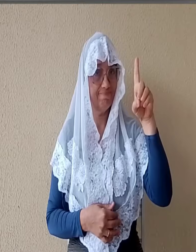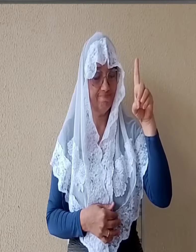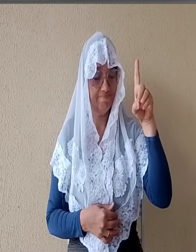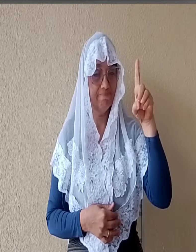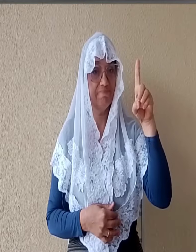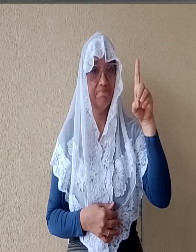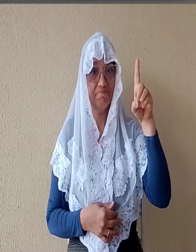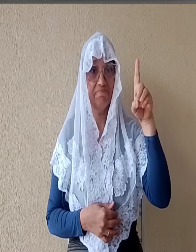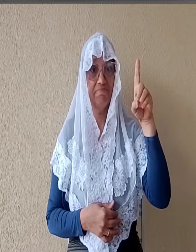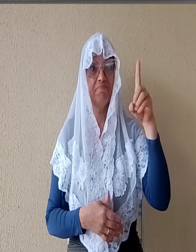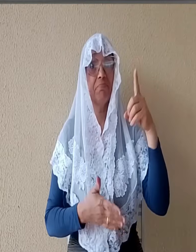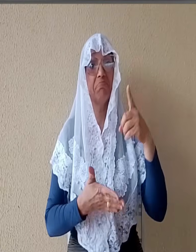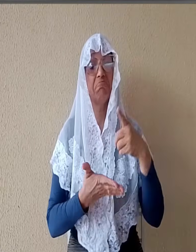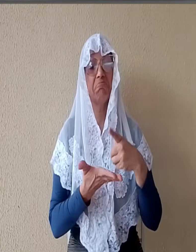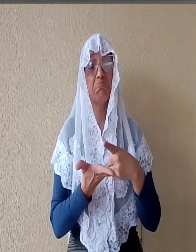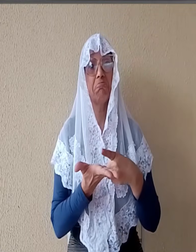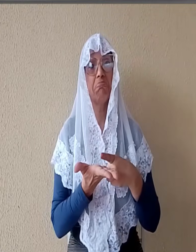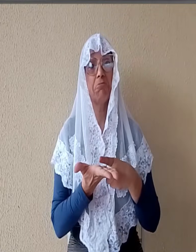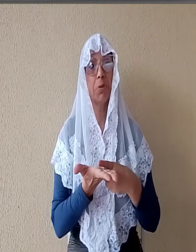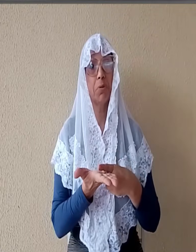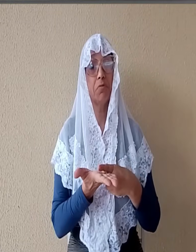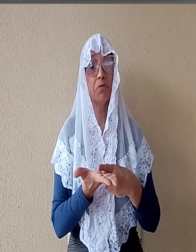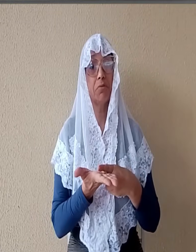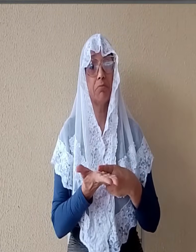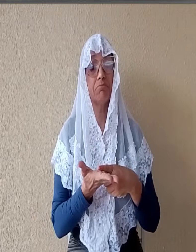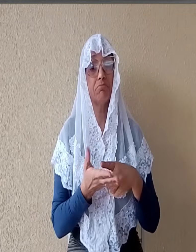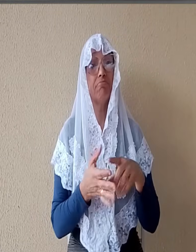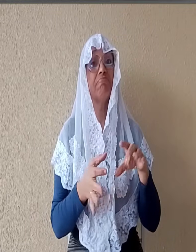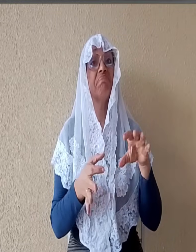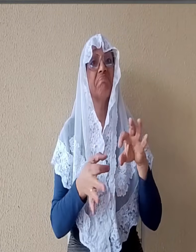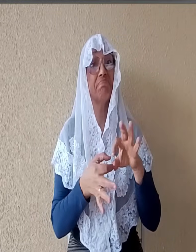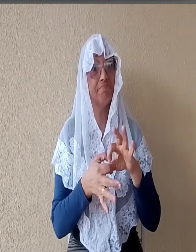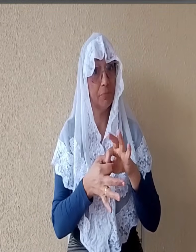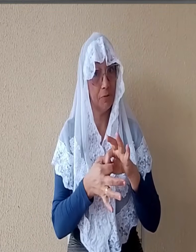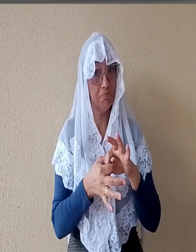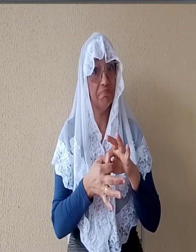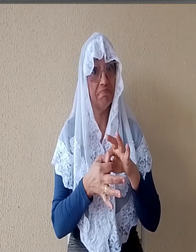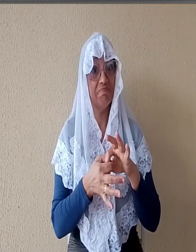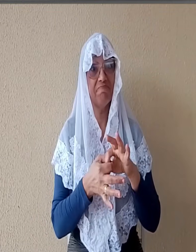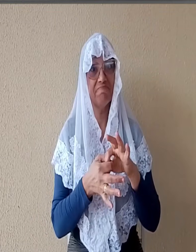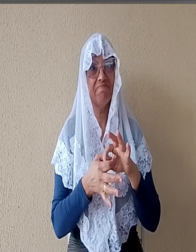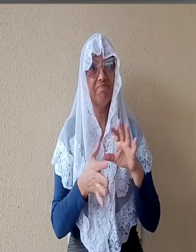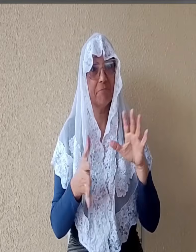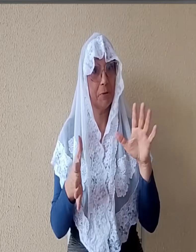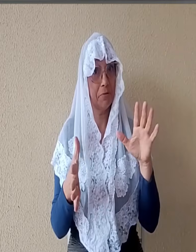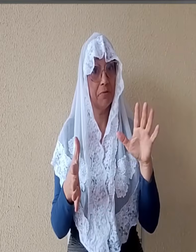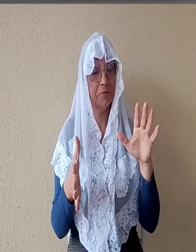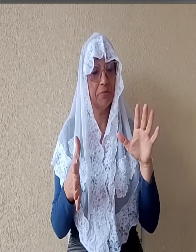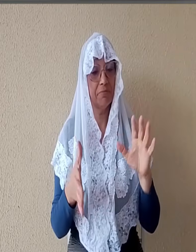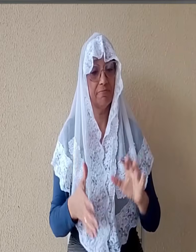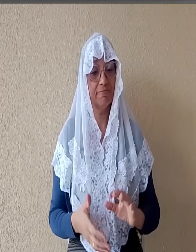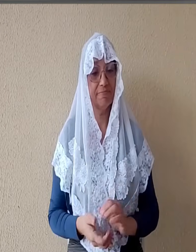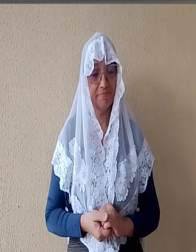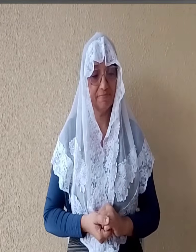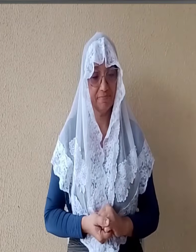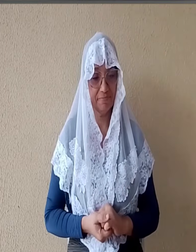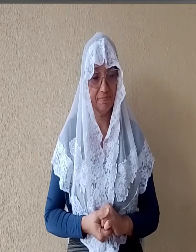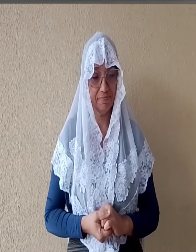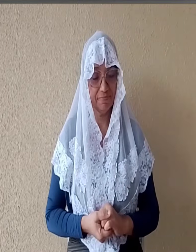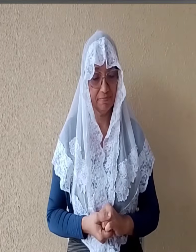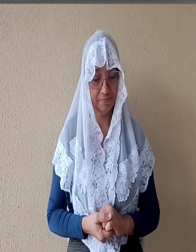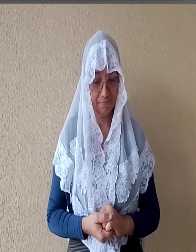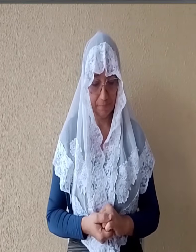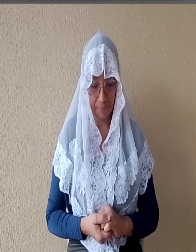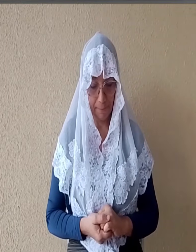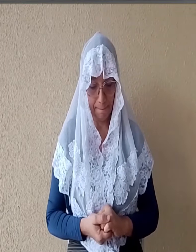Nós tínhamos acabado de levar esses nomes e de repente sobe todos. Sobe todos. Muitos foi por causa